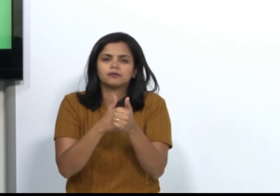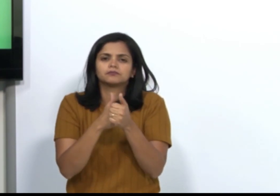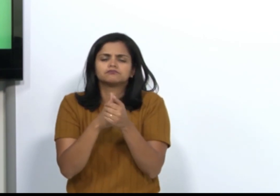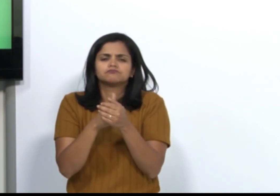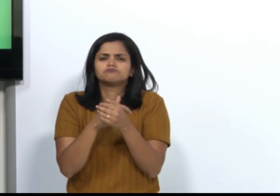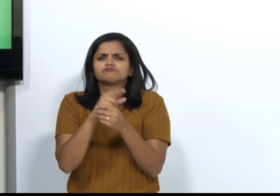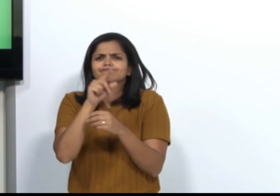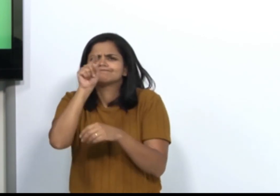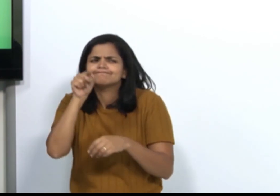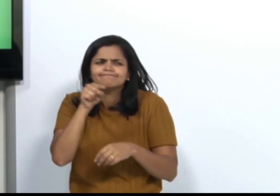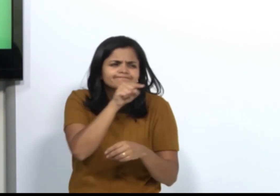Ok?